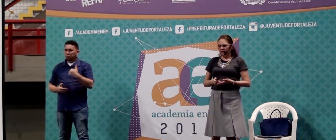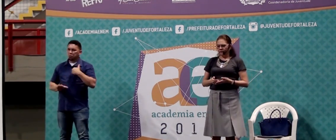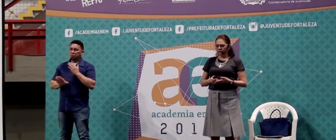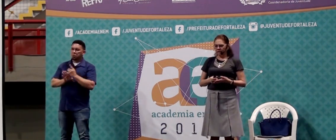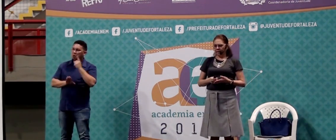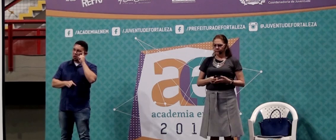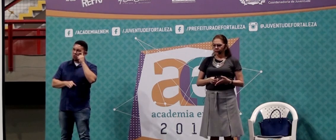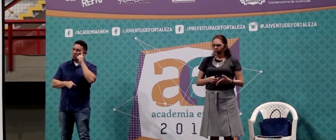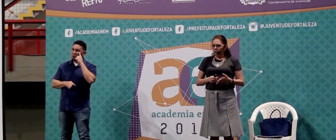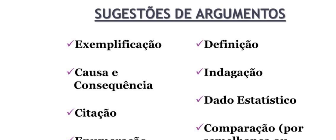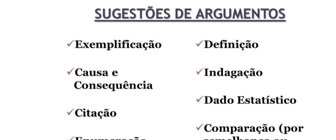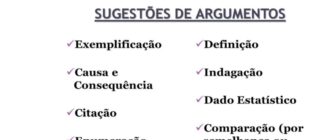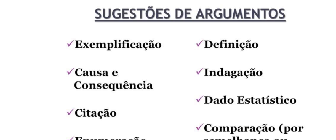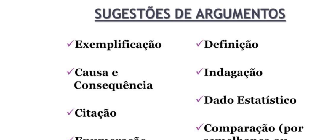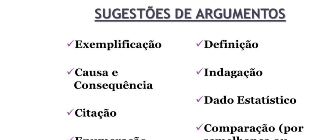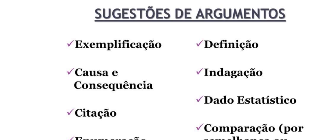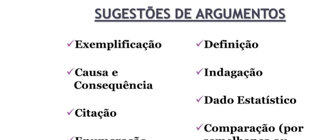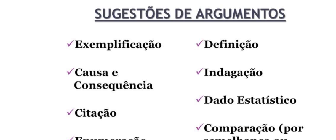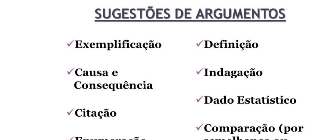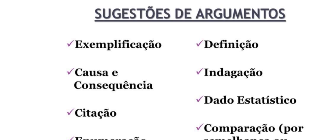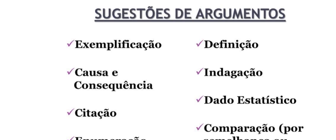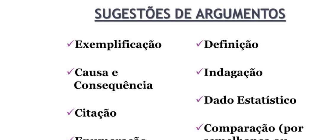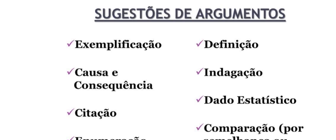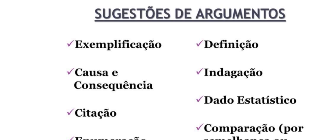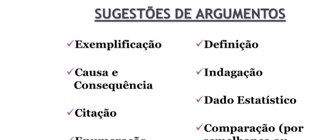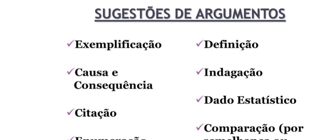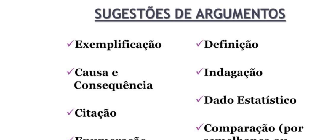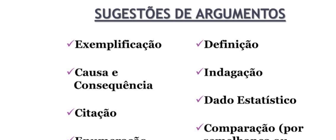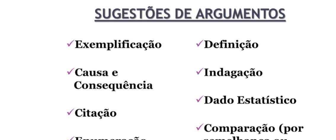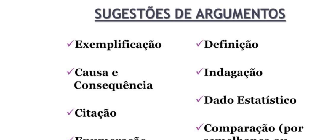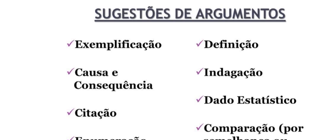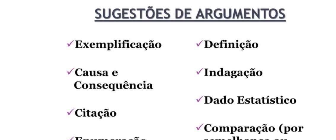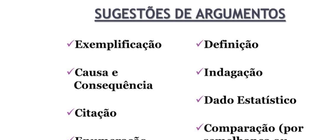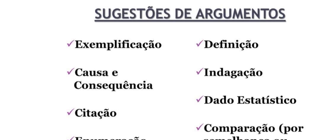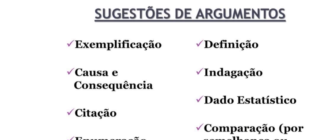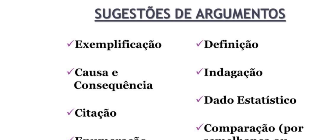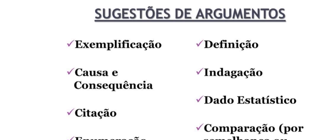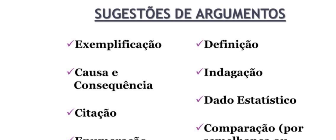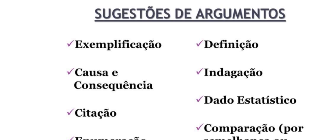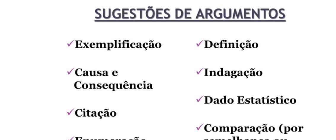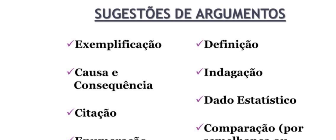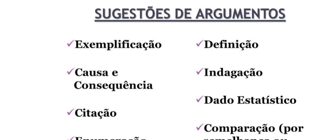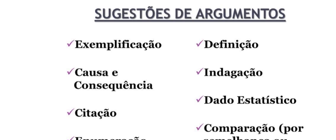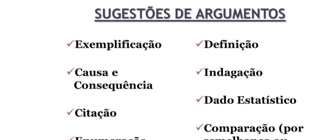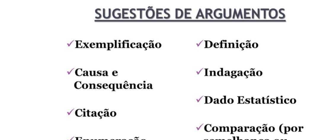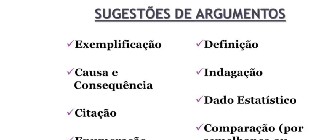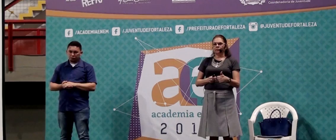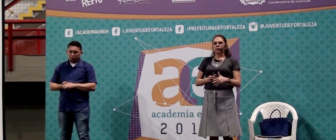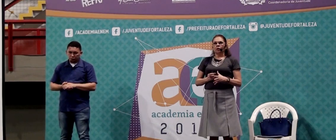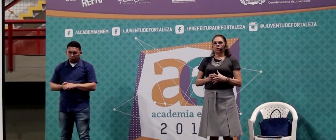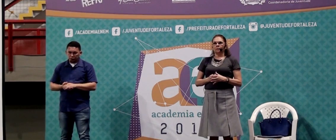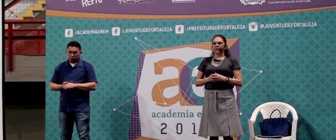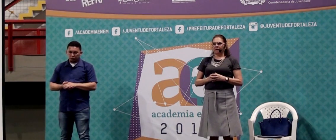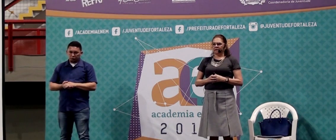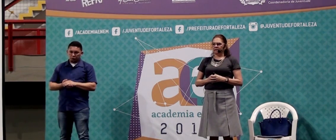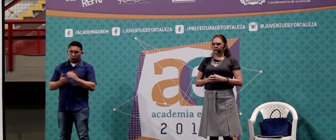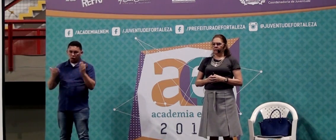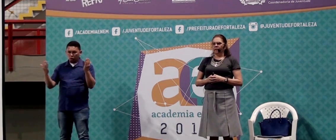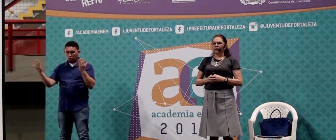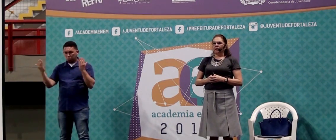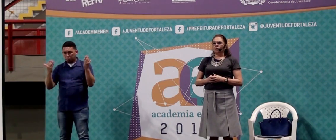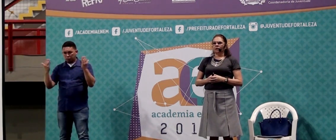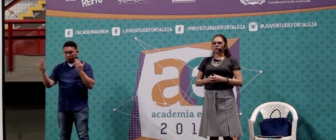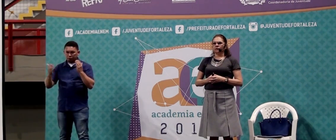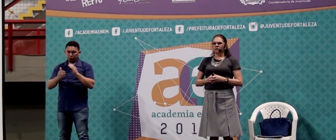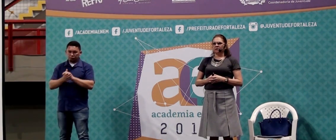não se deve usar. Comparação é a oitava dica que eu estou dando.